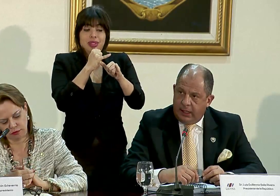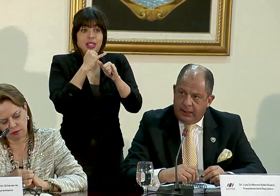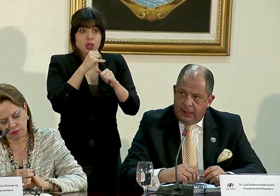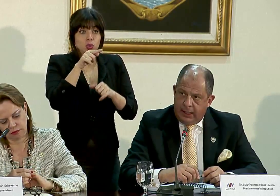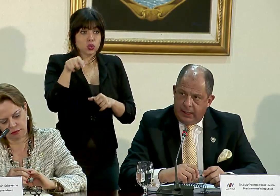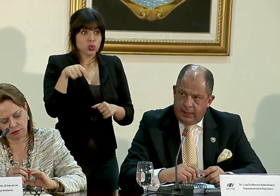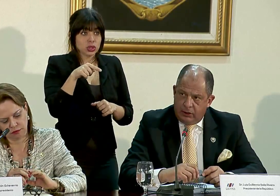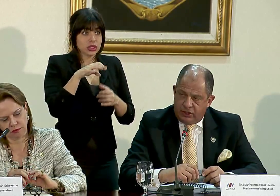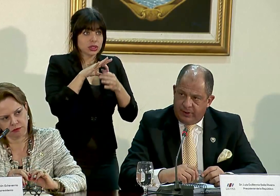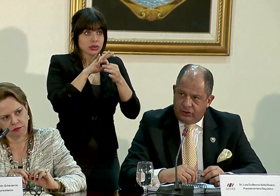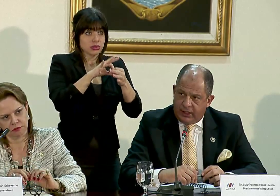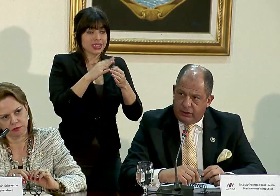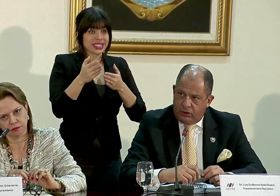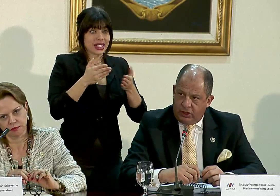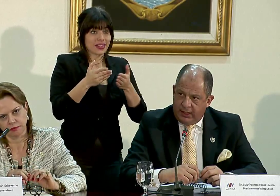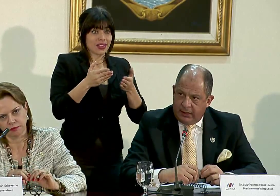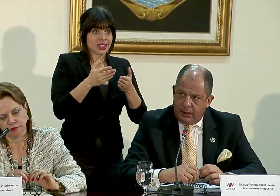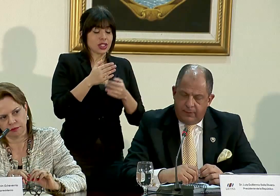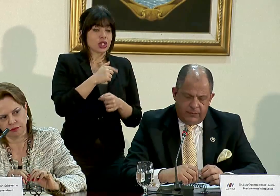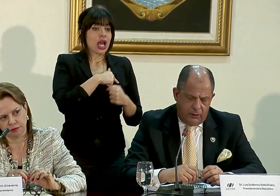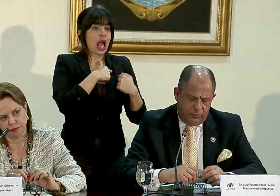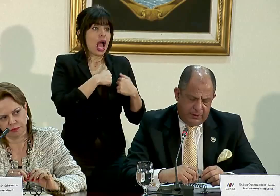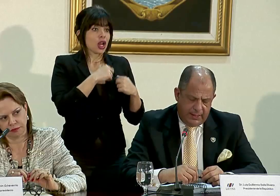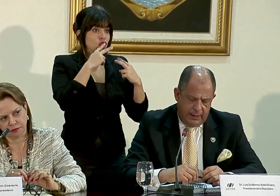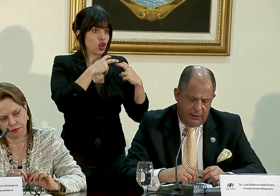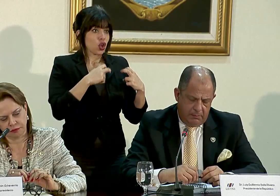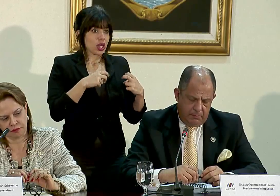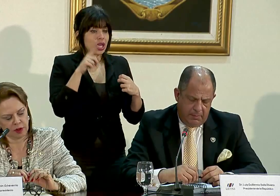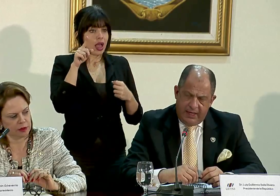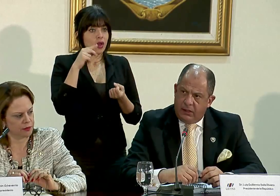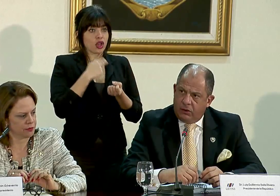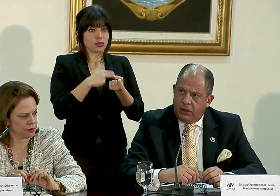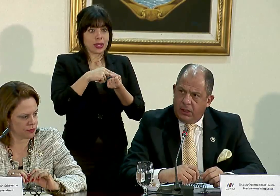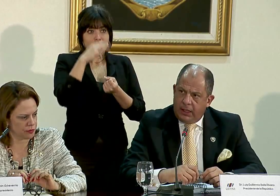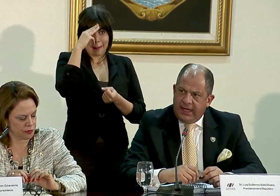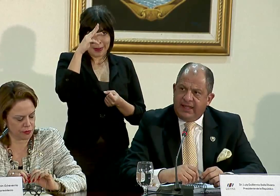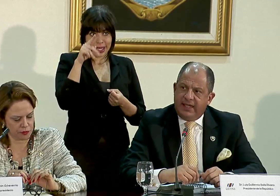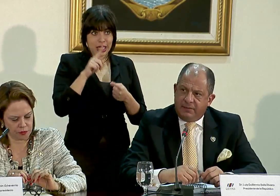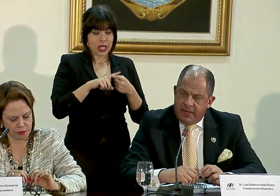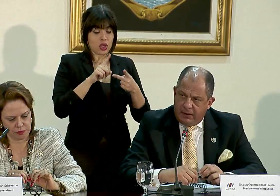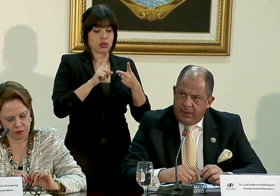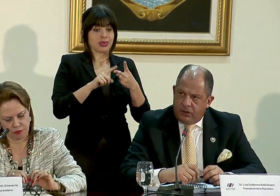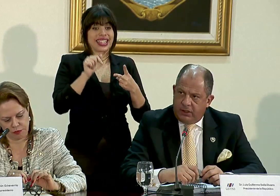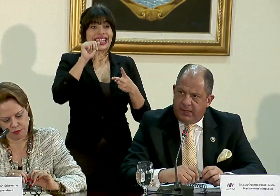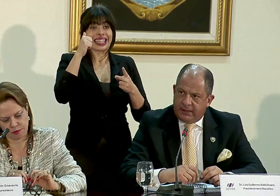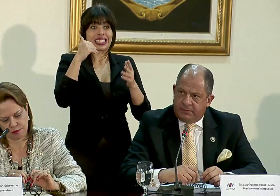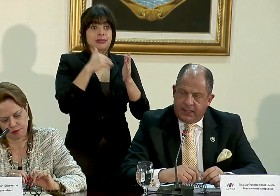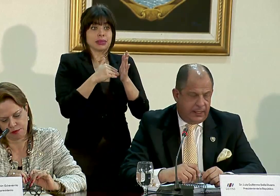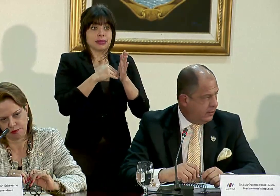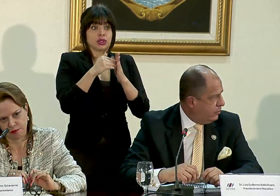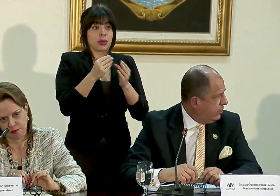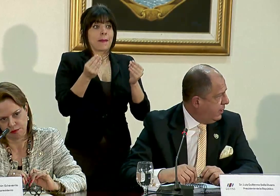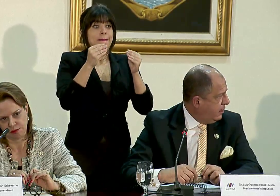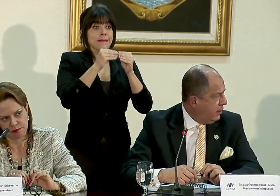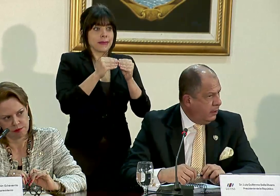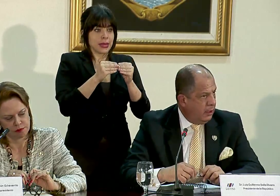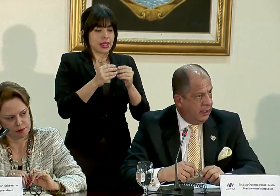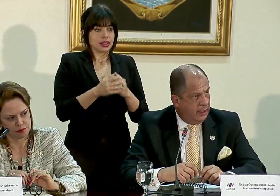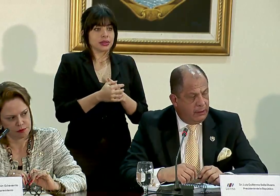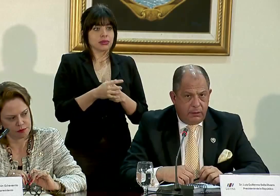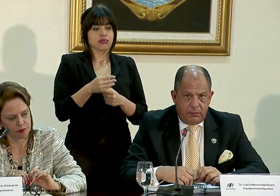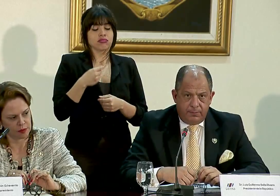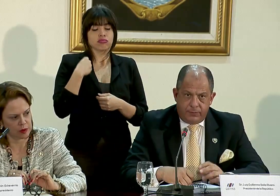en los servicios de cardiología del hospital México y 10 mil millones más para la atención de